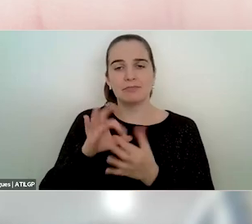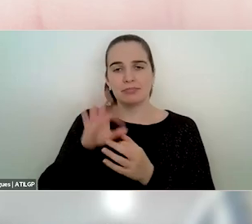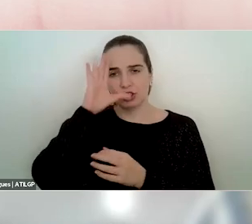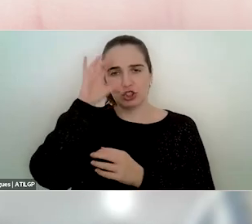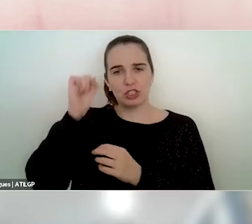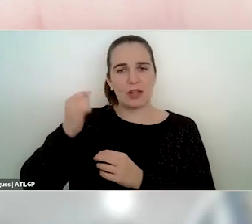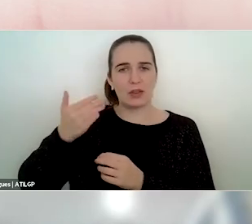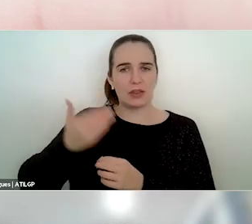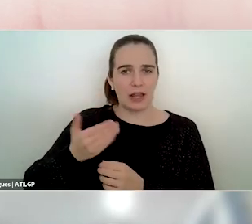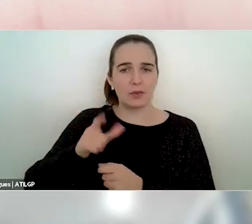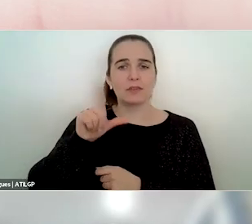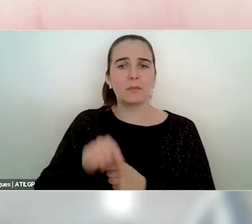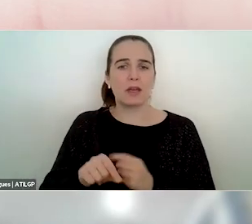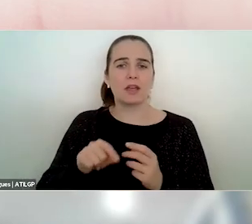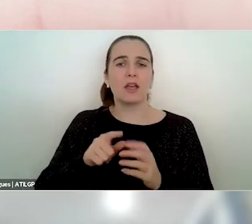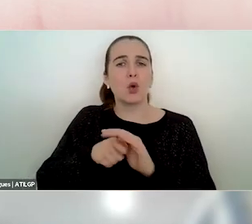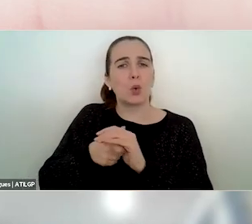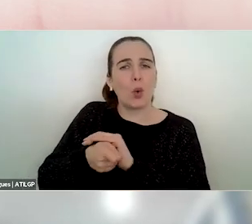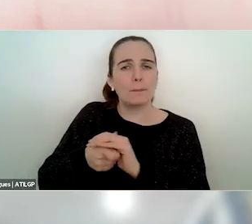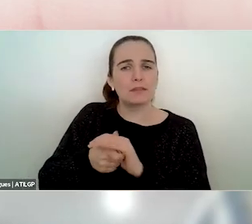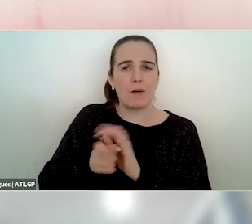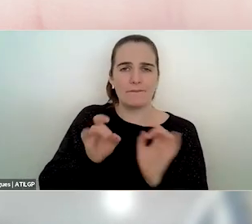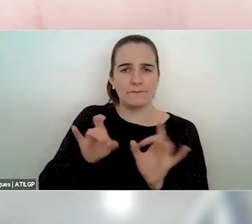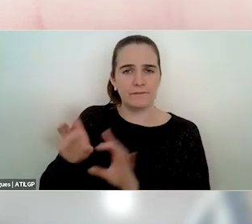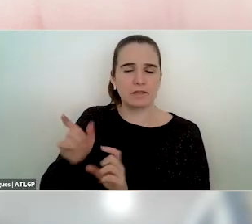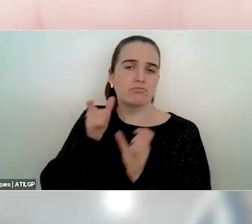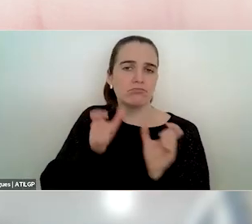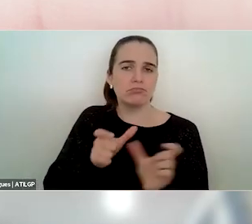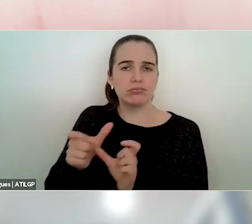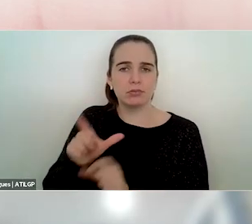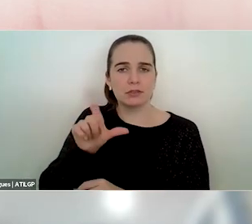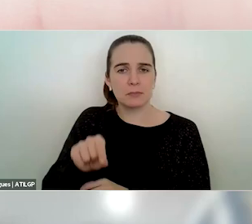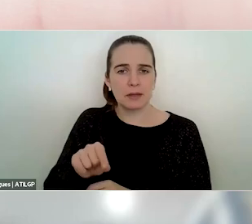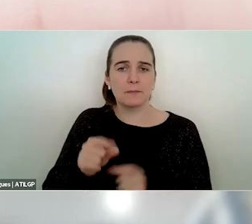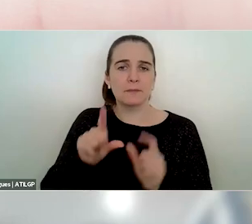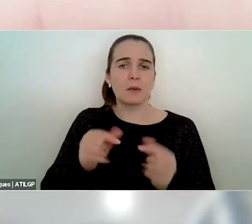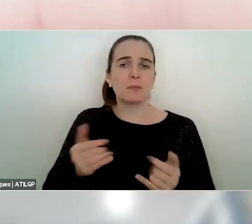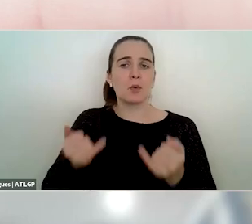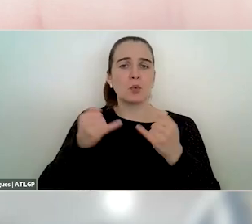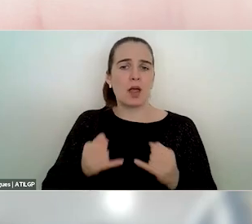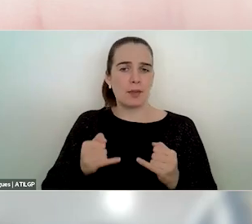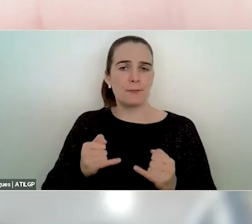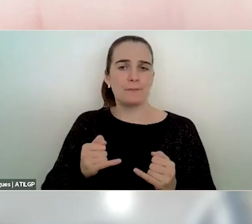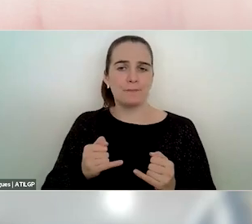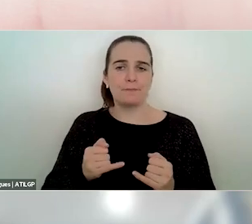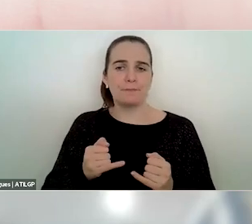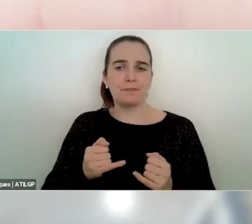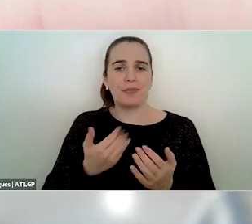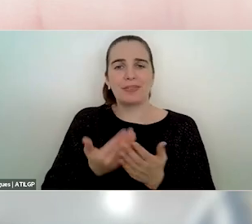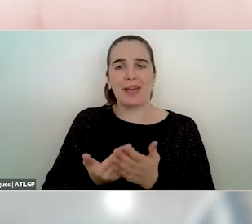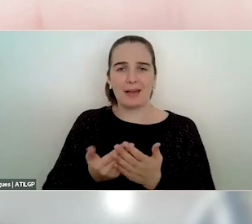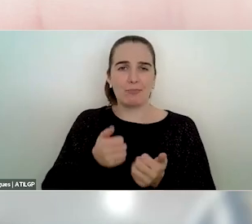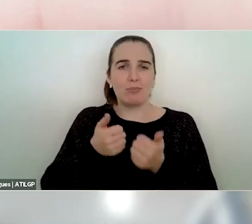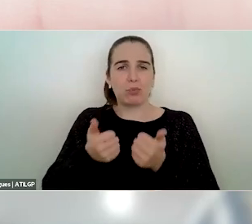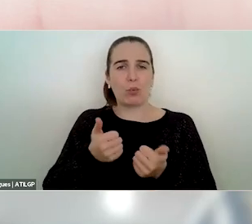e o controle da corrupção e depois o assegurar aos cidadãos uma boa prestação